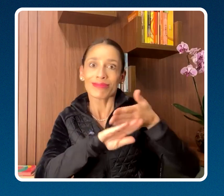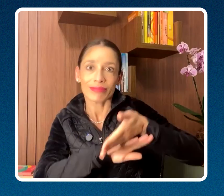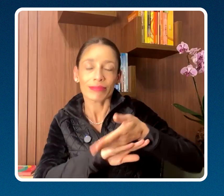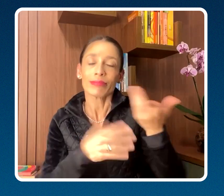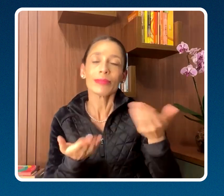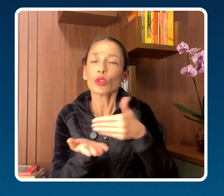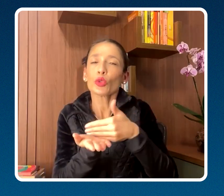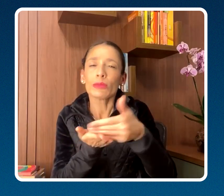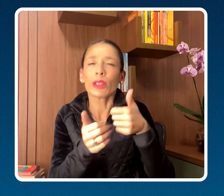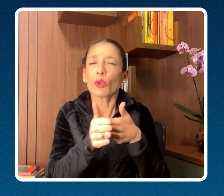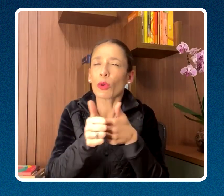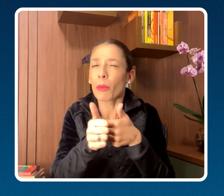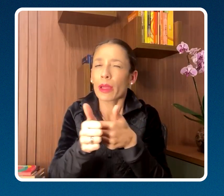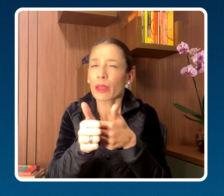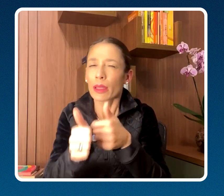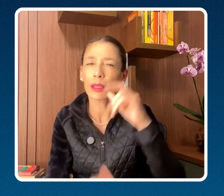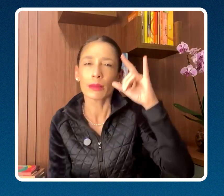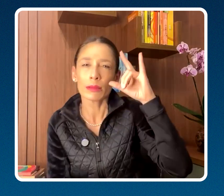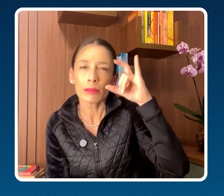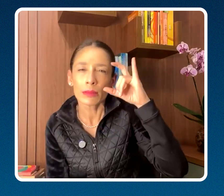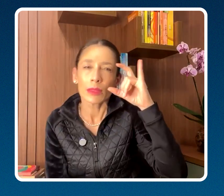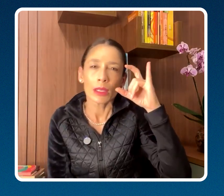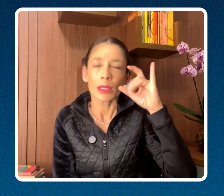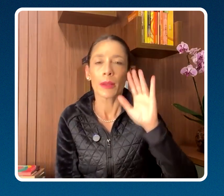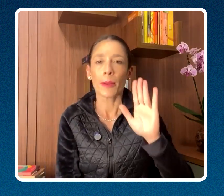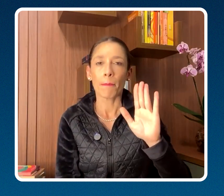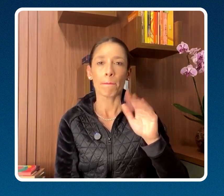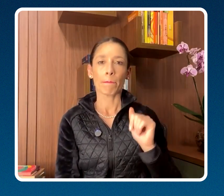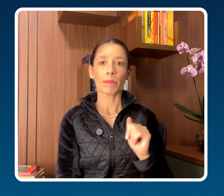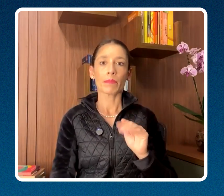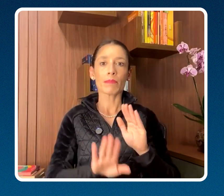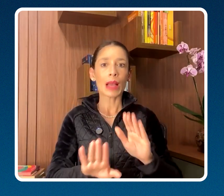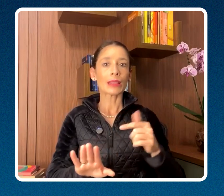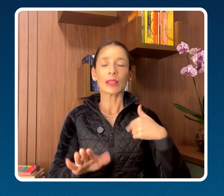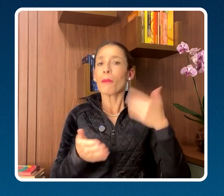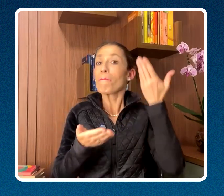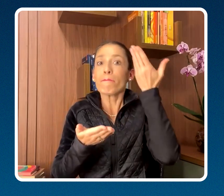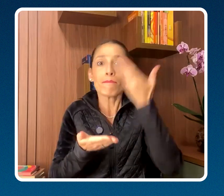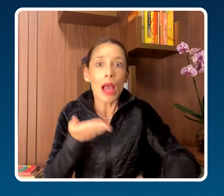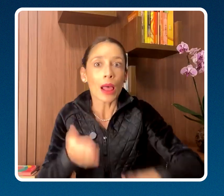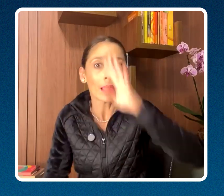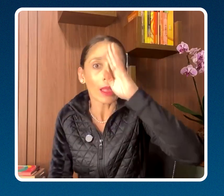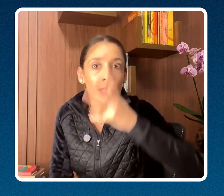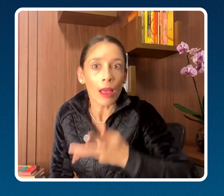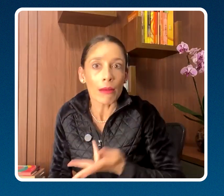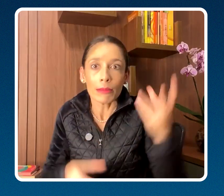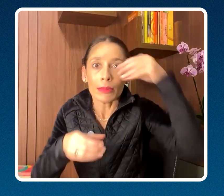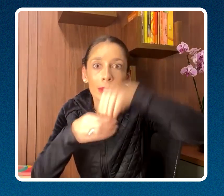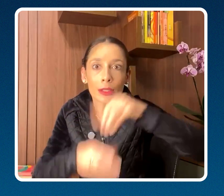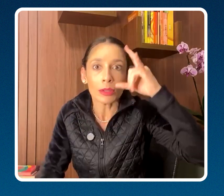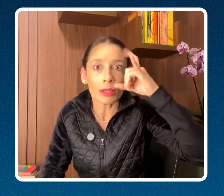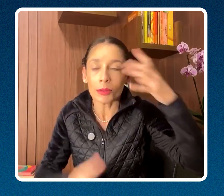acompanhar, aí terminou aquele convitezinho e eu perdi a professora. Não encontrava mais e fiquei. Meu Deus, eu só sabia que